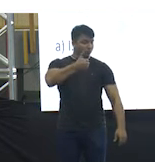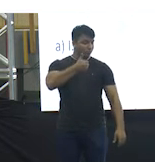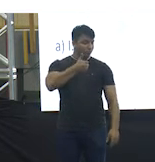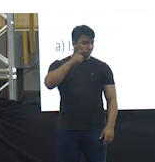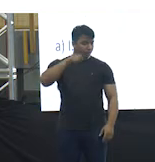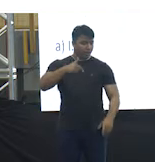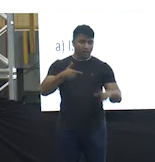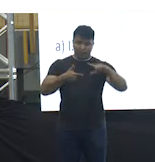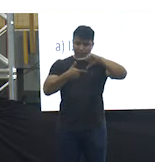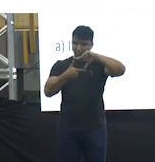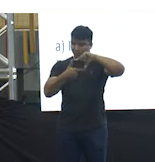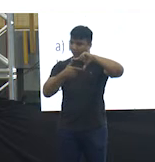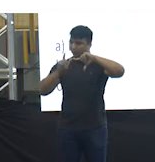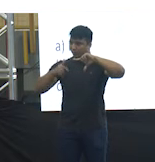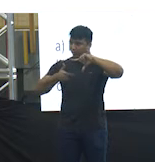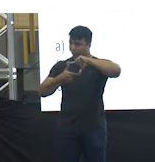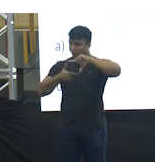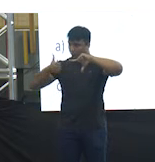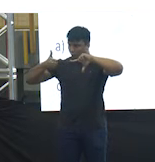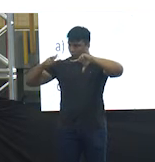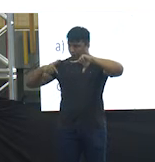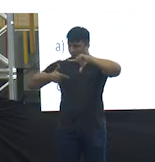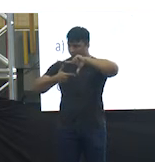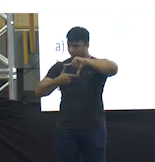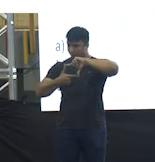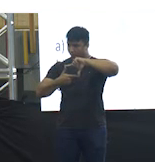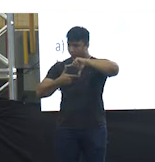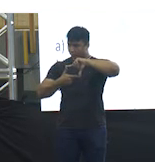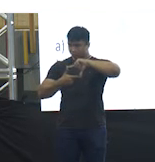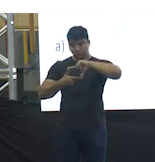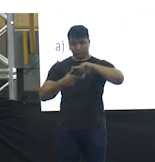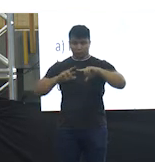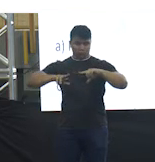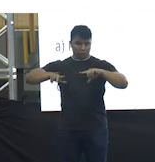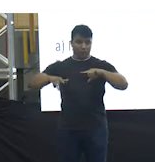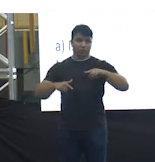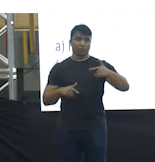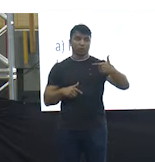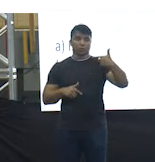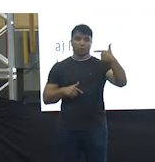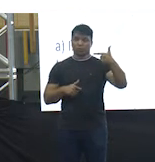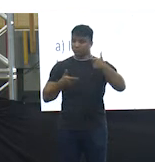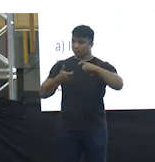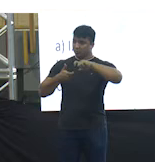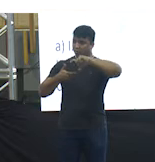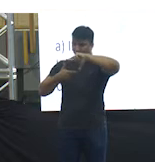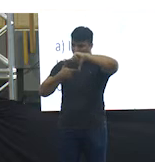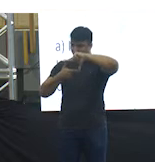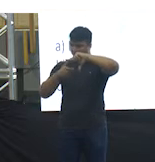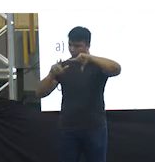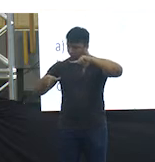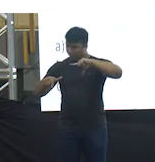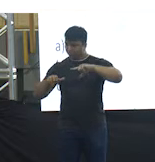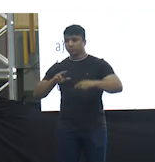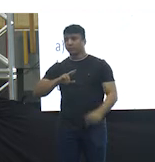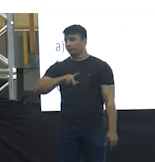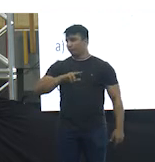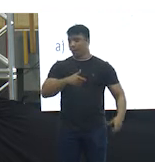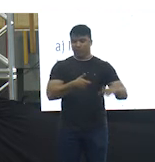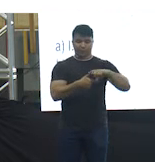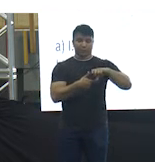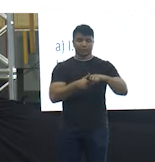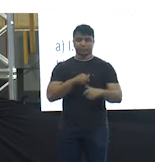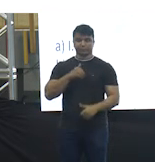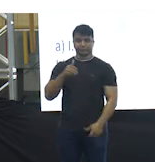retângulo? No. Descarta. O item 2 é um retângulo? No.